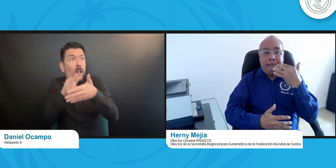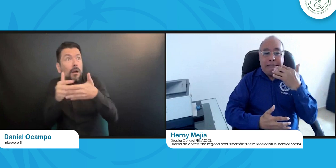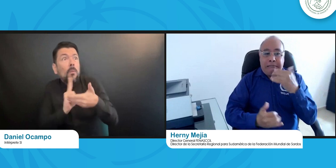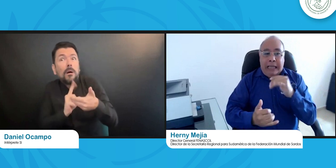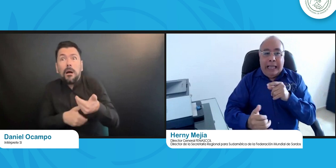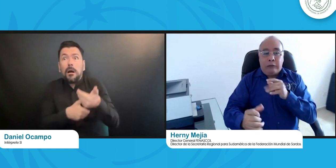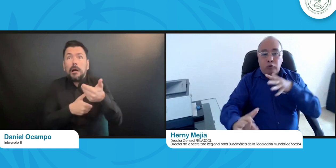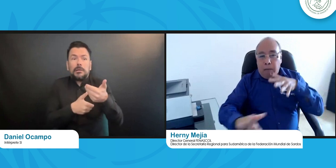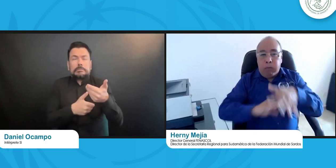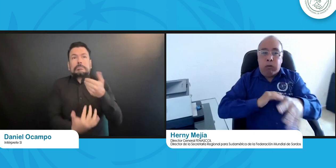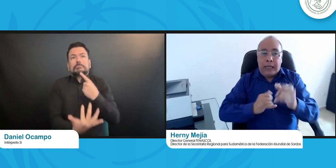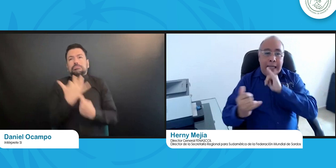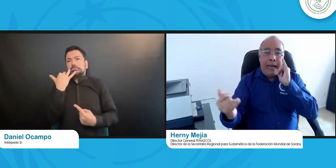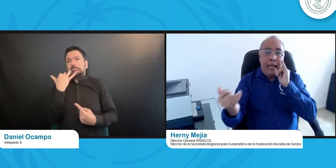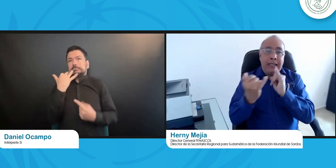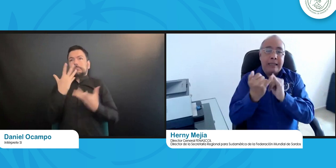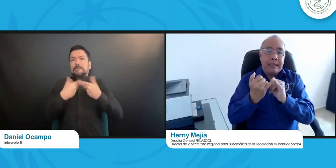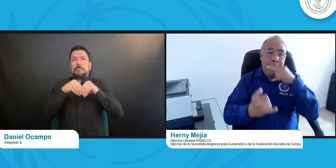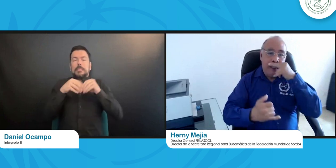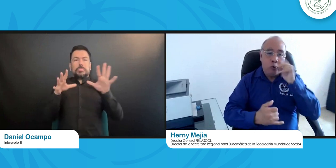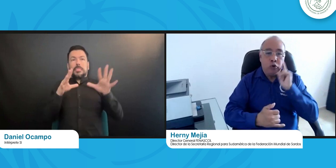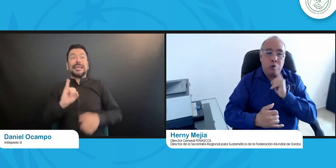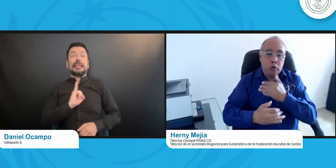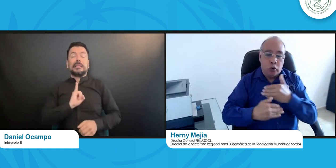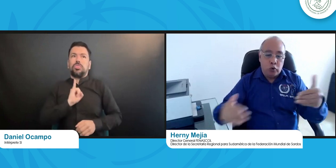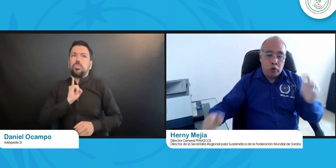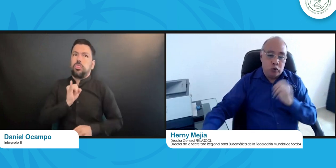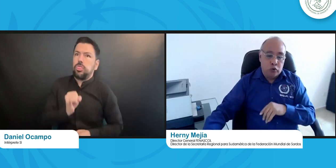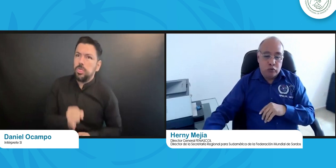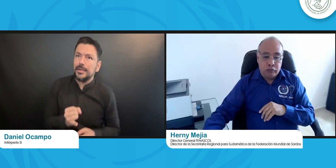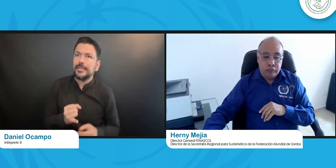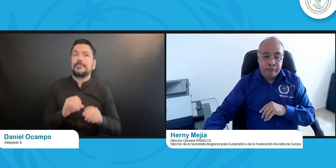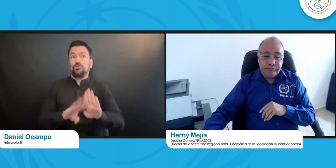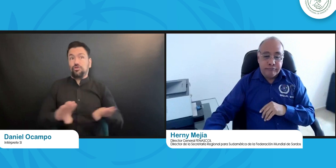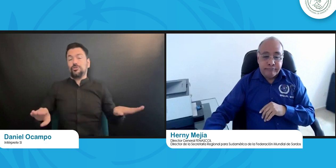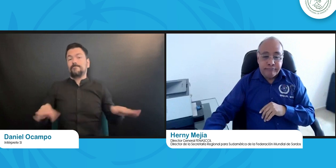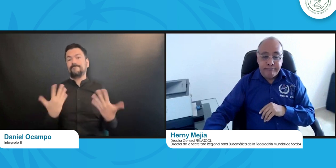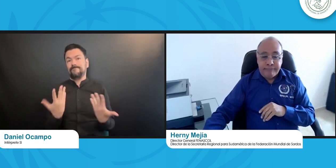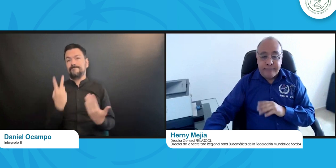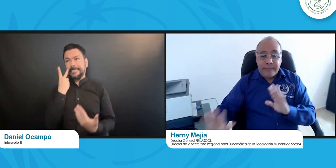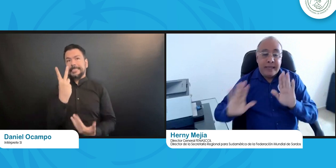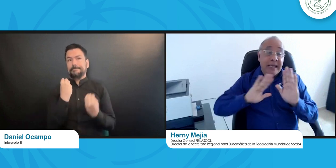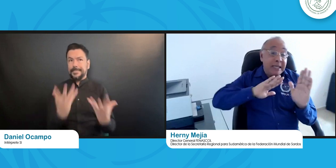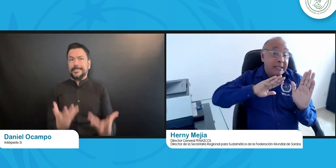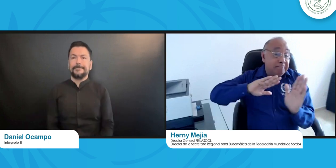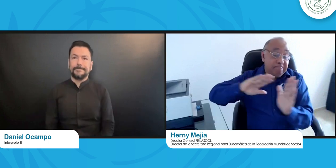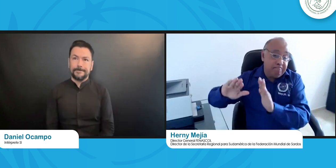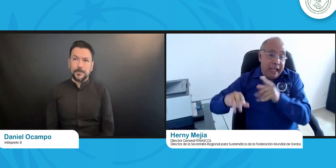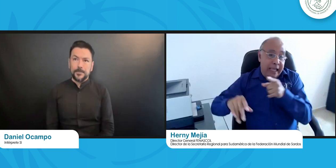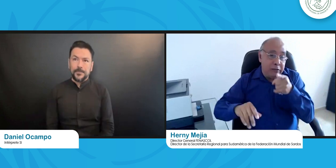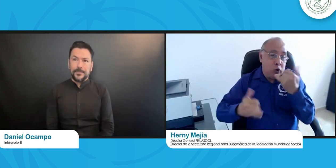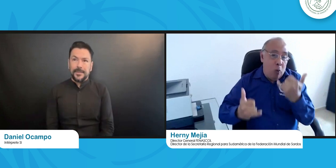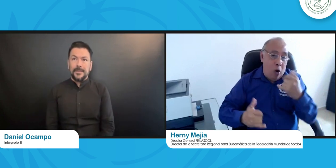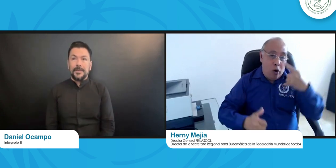Y esto tiene unas implicaciones o unas consecuencias directas con la identidad de los niños sordos.